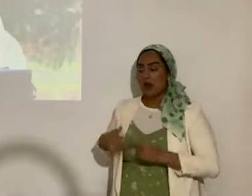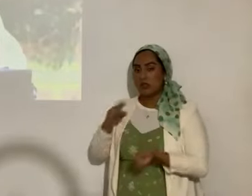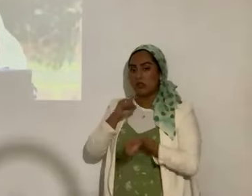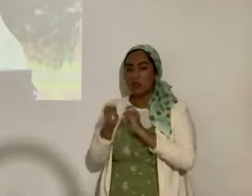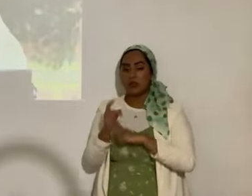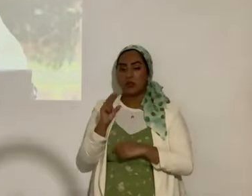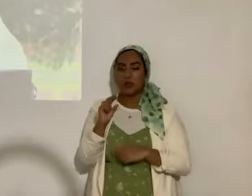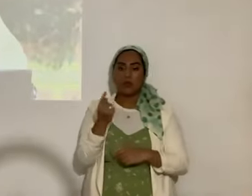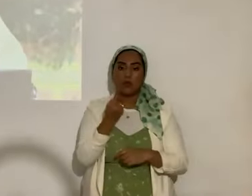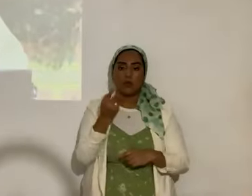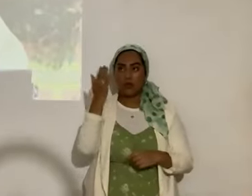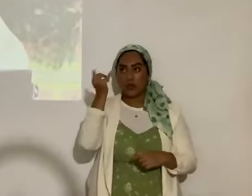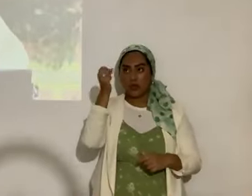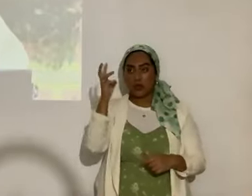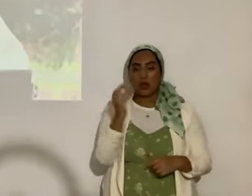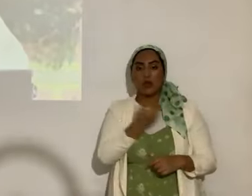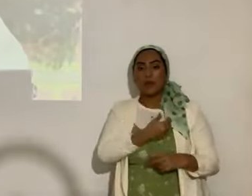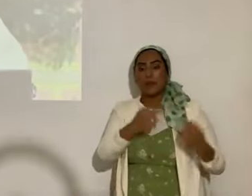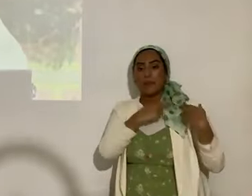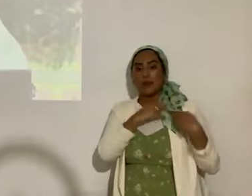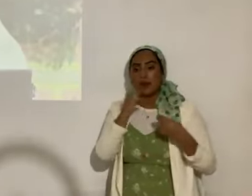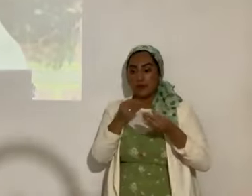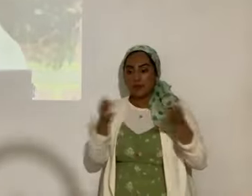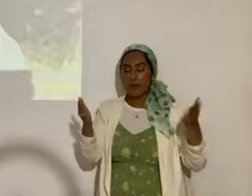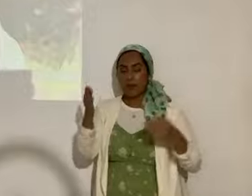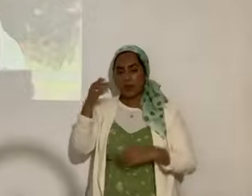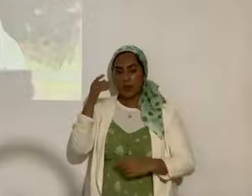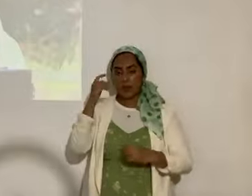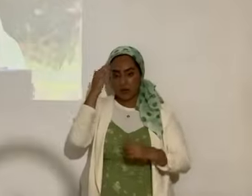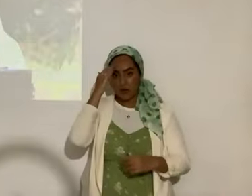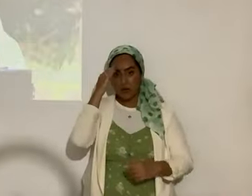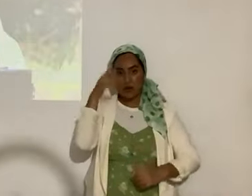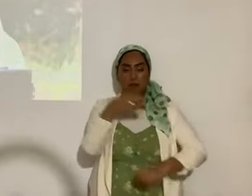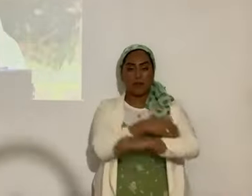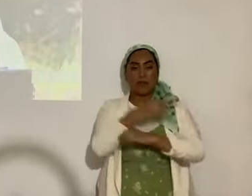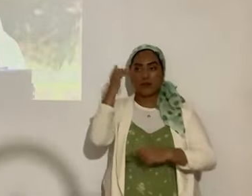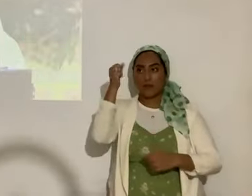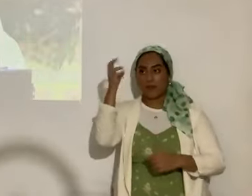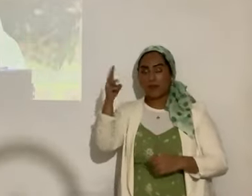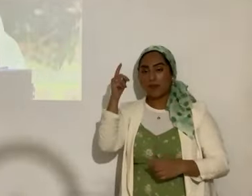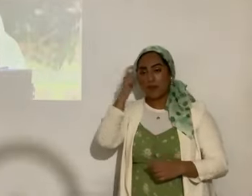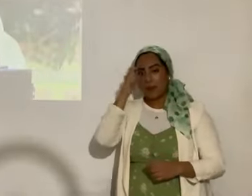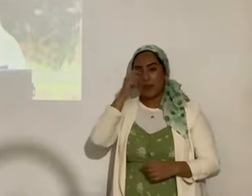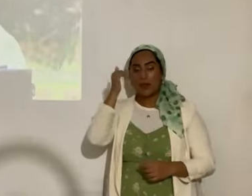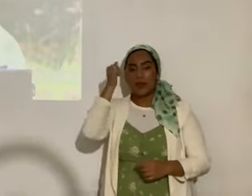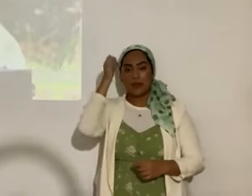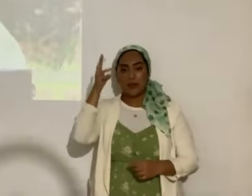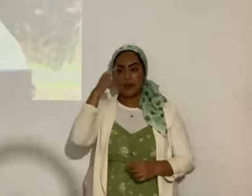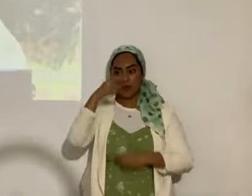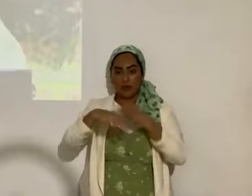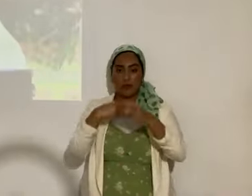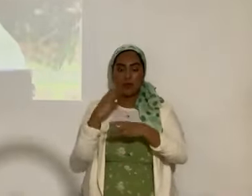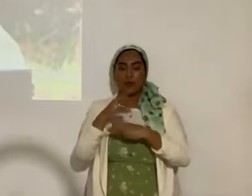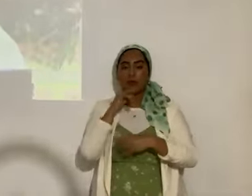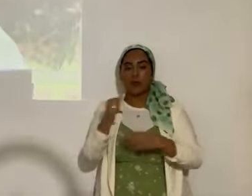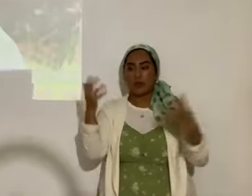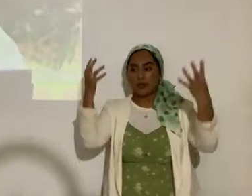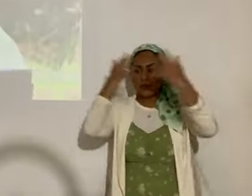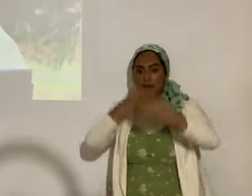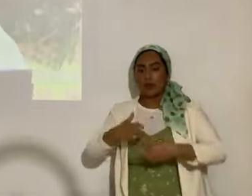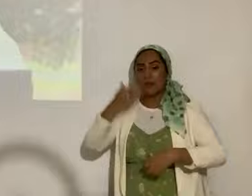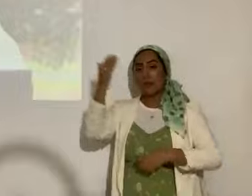no solamente yahshua nuestra obligación es dar a conocer el poder de yashua el conocimiento de yahshua al mundo que está en tinieblas